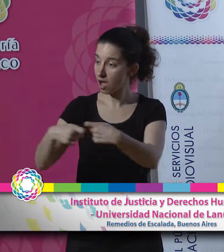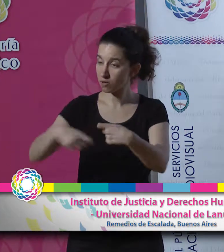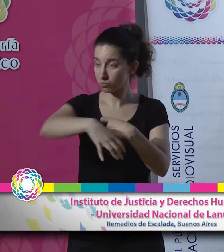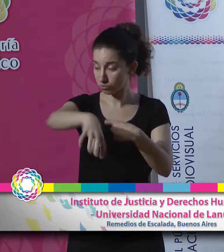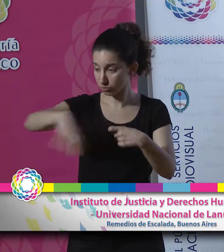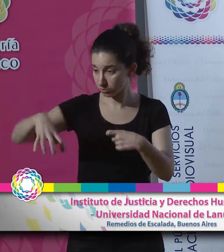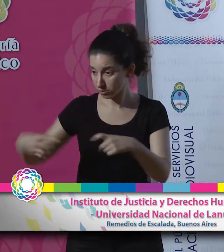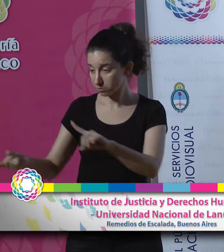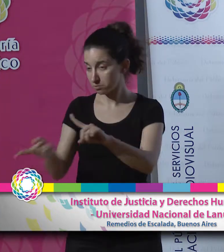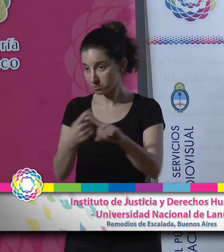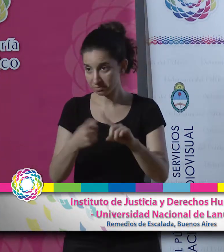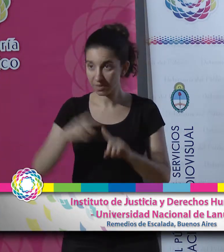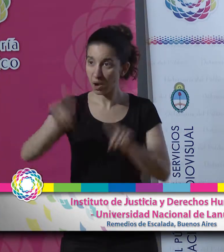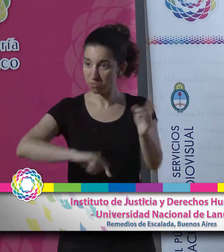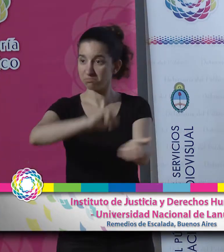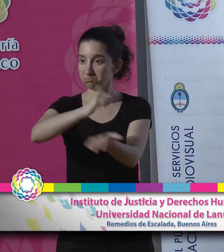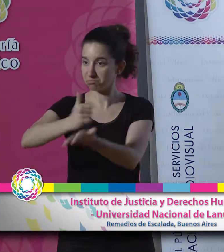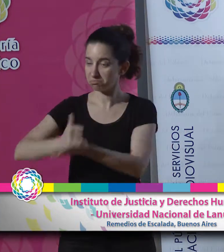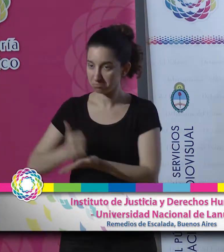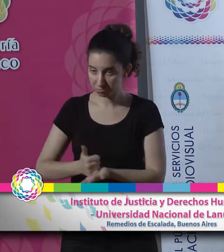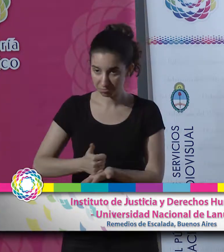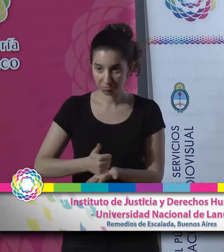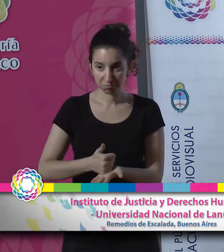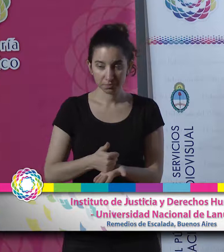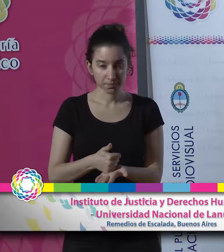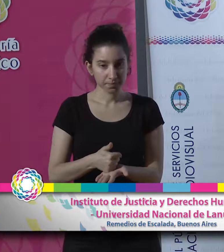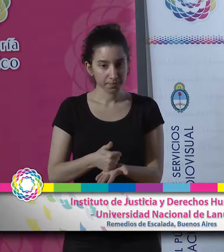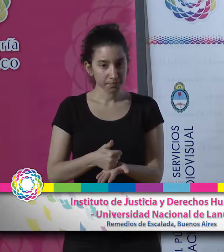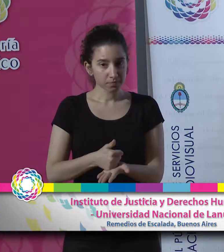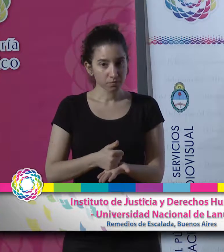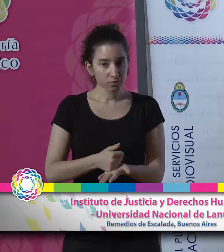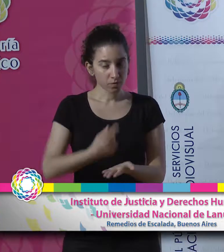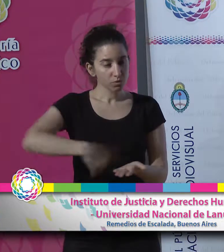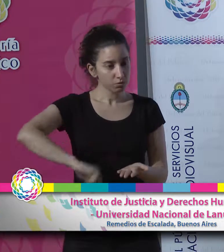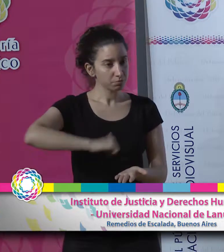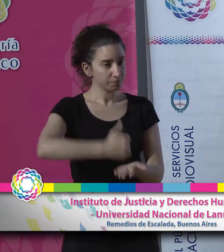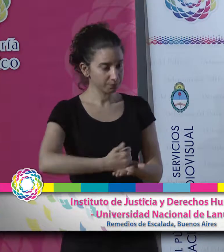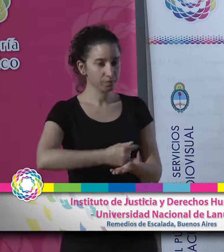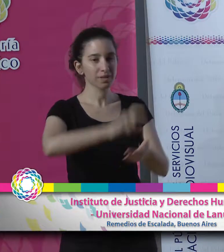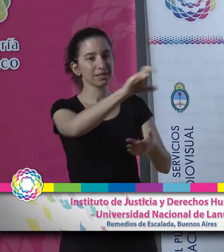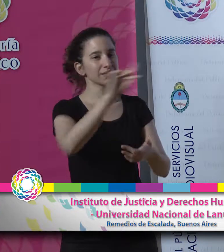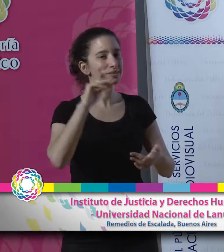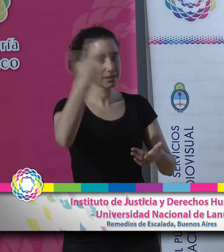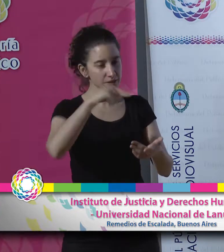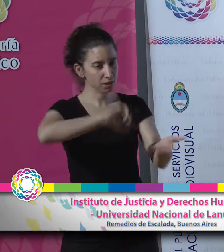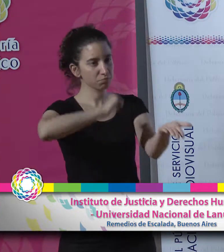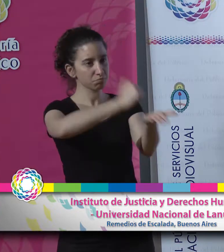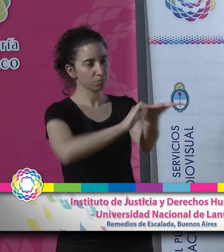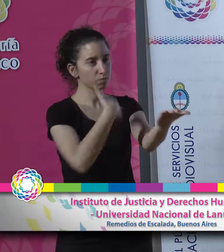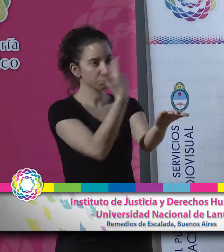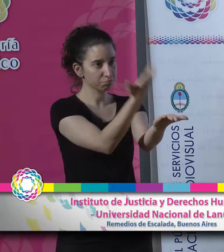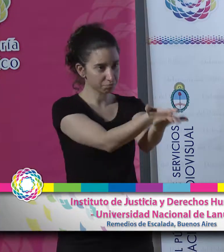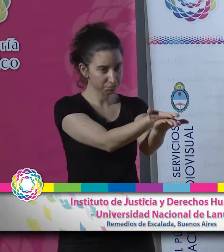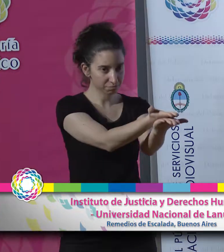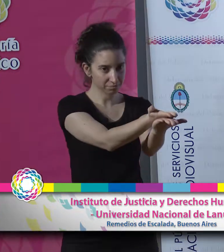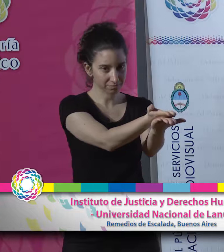de las cuales hay varias presentes fuimos a la comisión interamericana y luchamos ante la comisión interamericana la